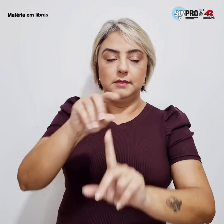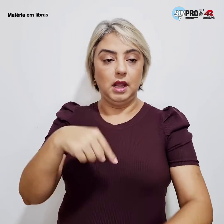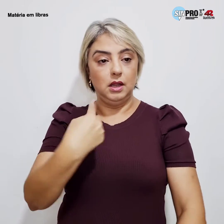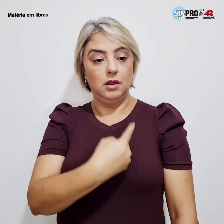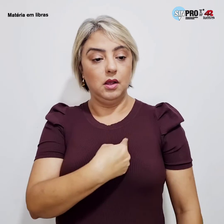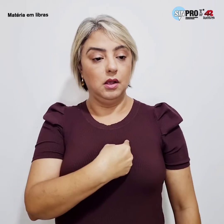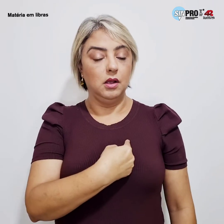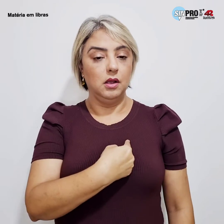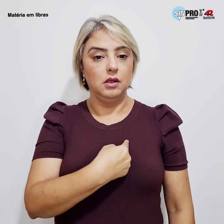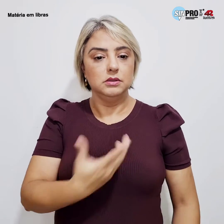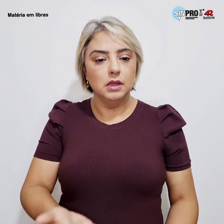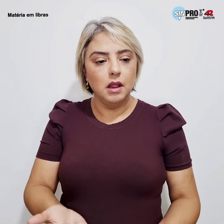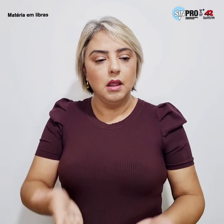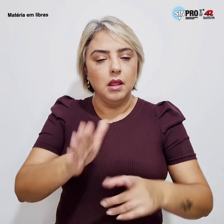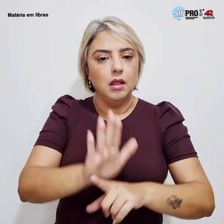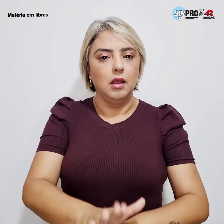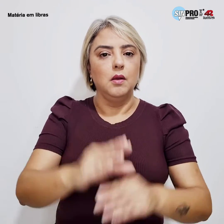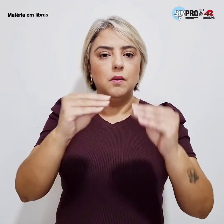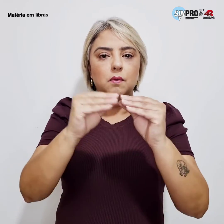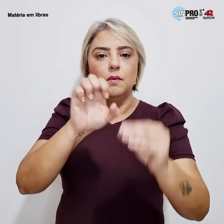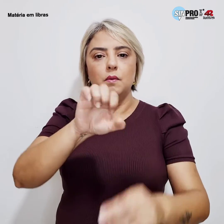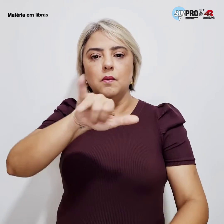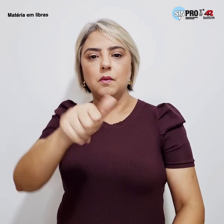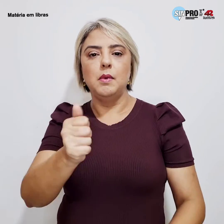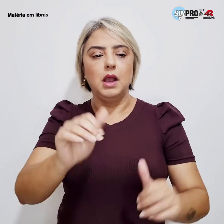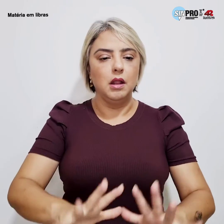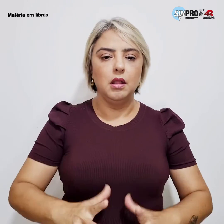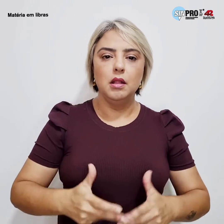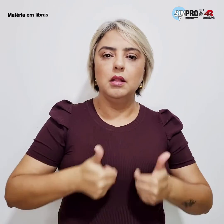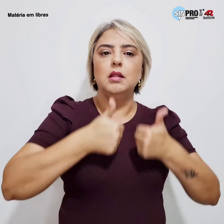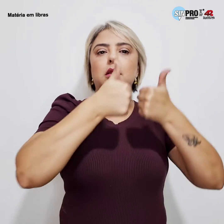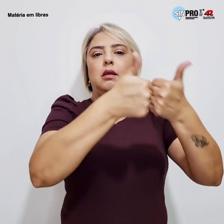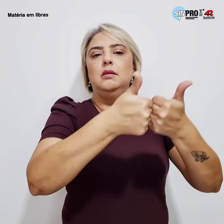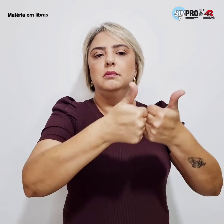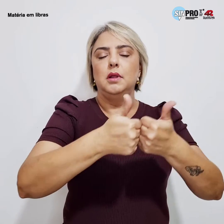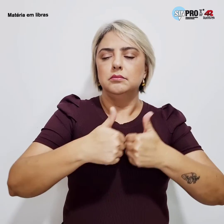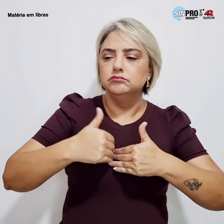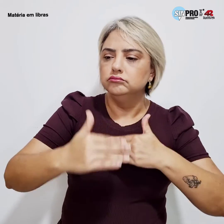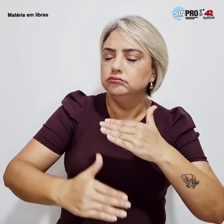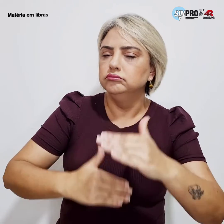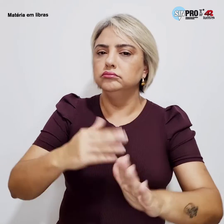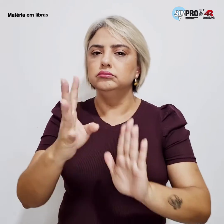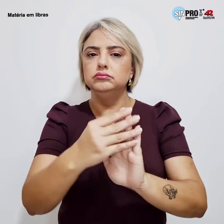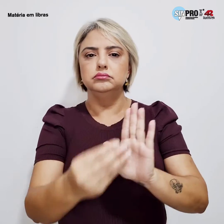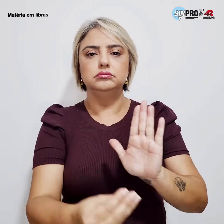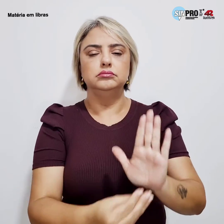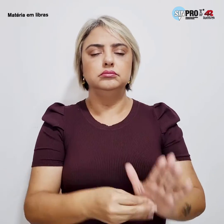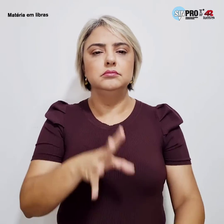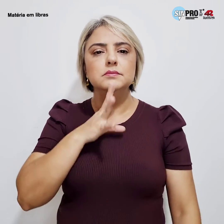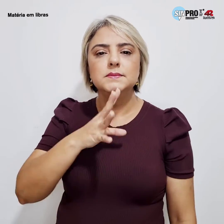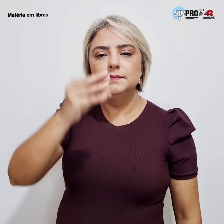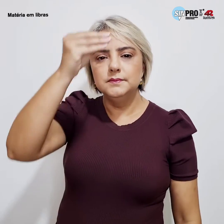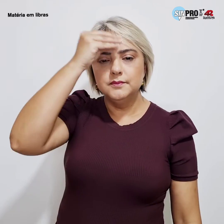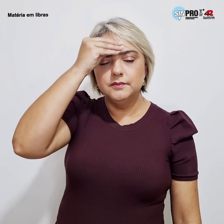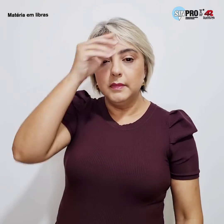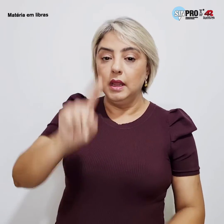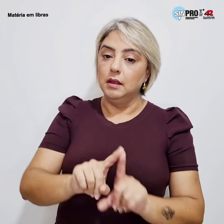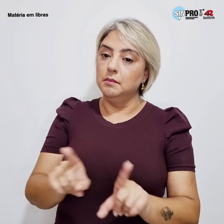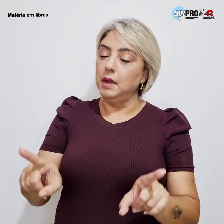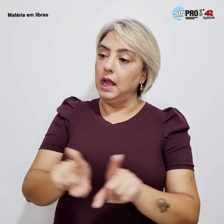nos engajamos por uma EJA de qualidade, que movimente conteúdos, conhecimento, mas também